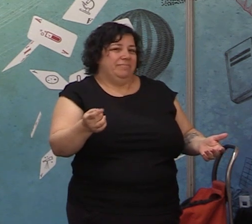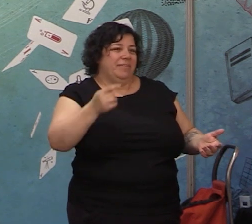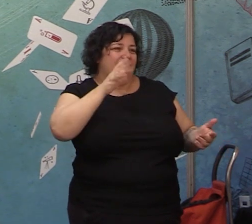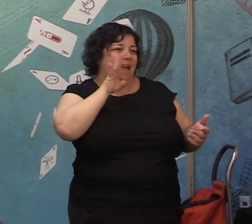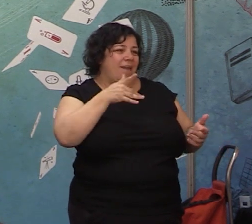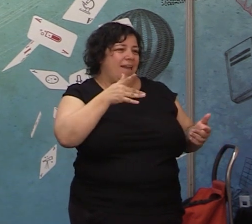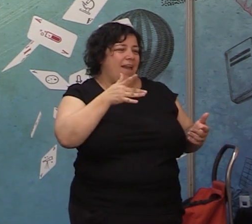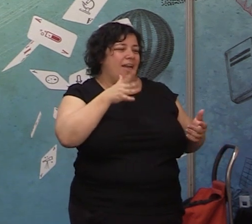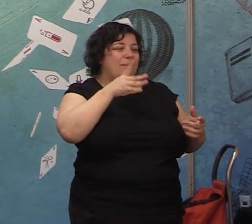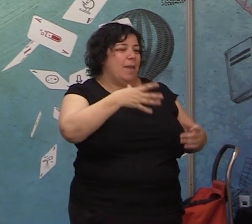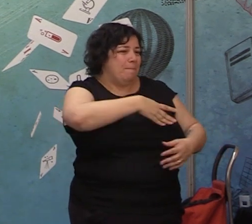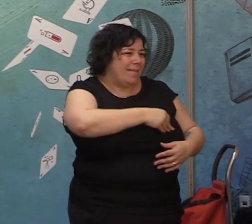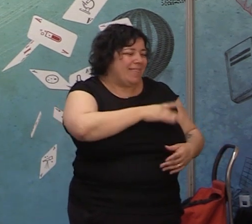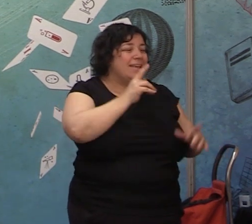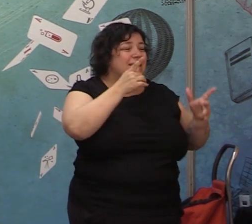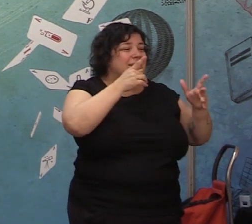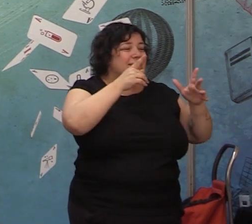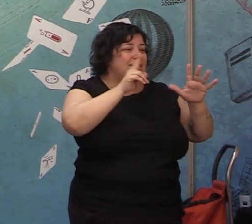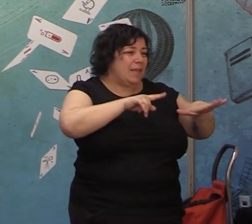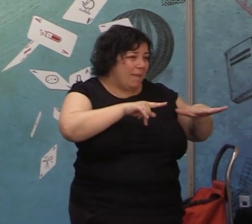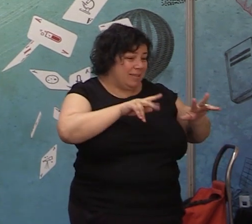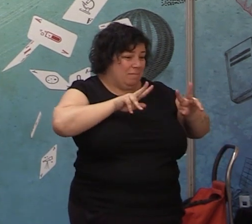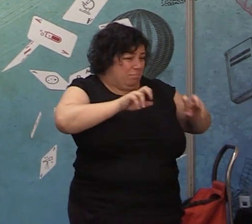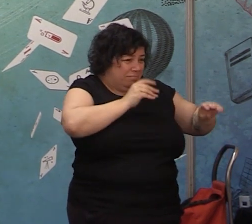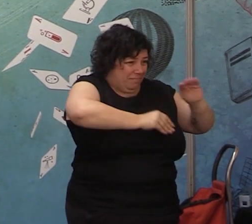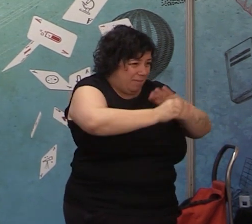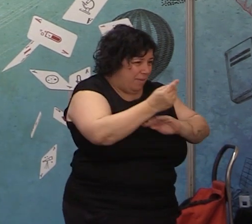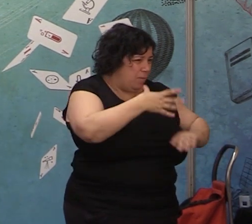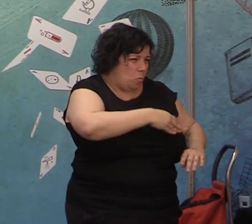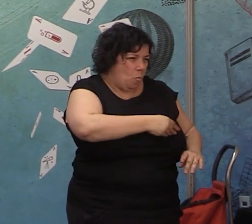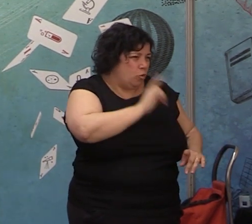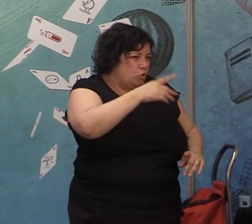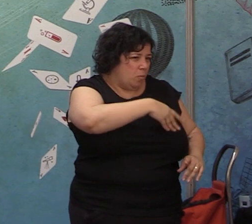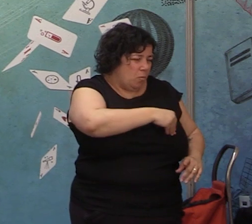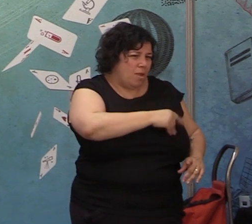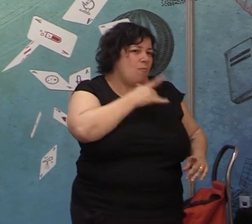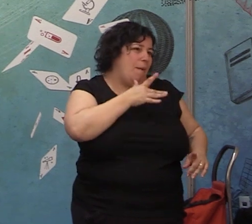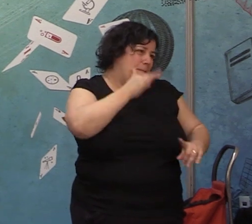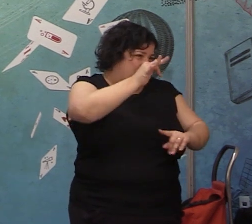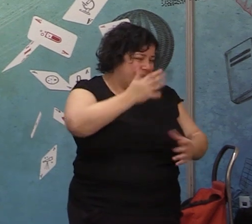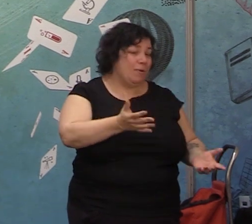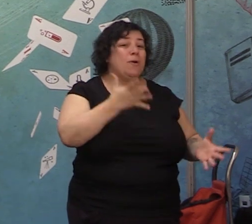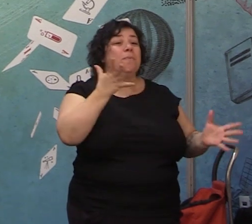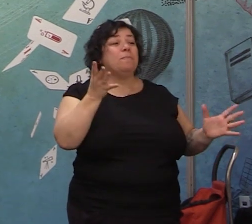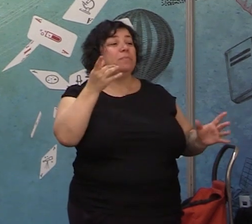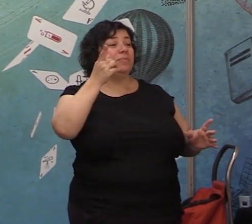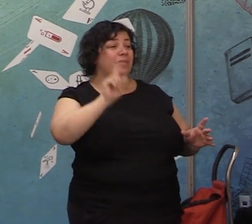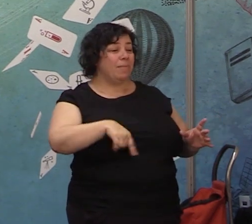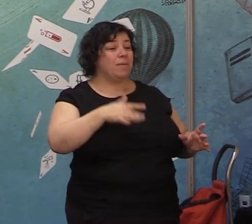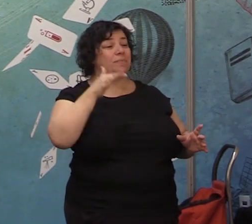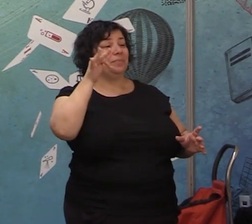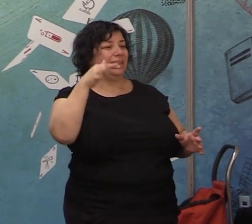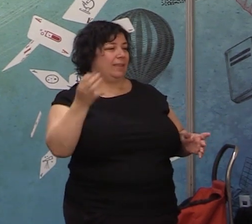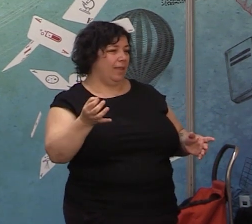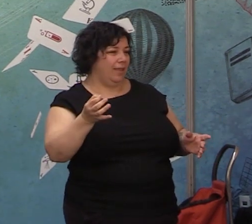lactancia materna exclusiva, los primeros 6 años de vida del bebé, es muy beneficioso, pero es verdad que también es muy